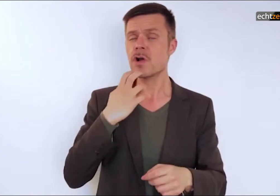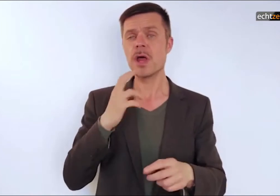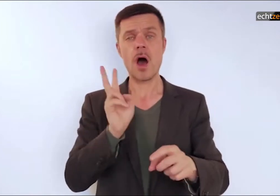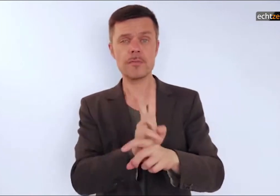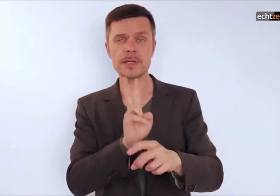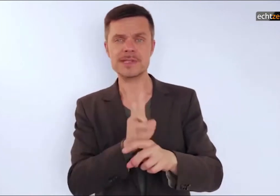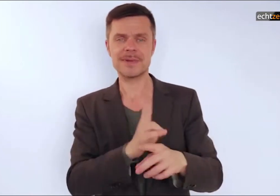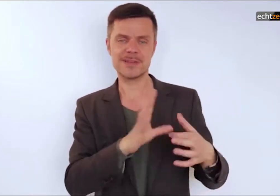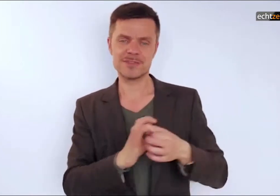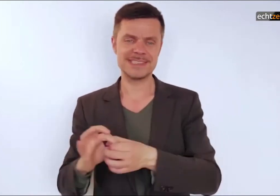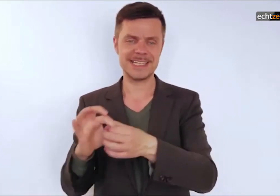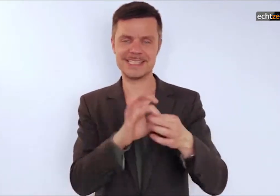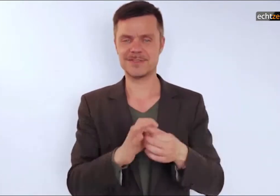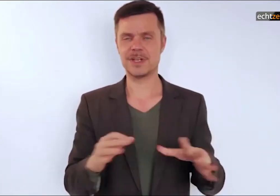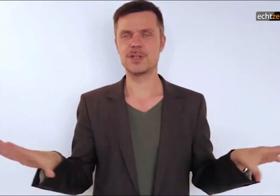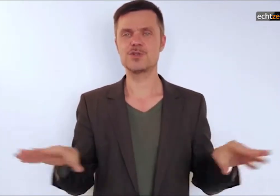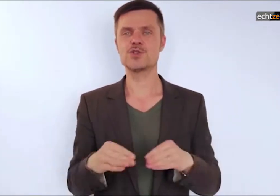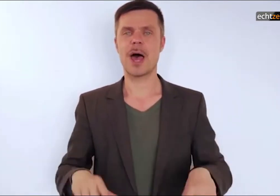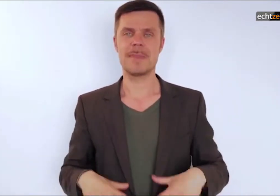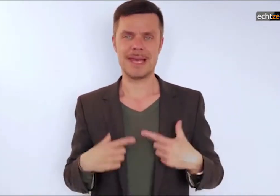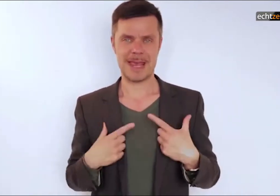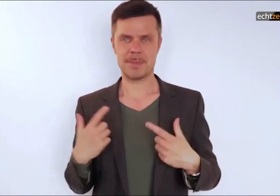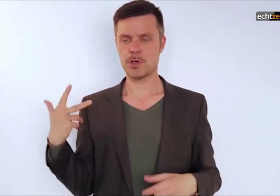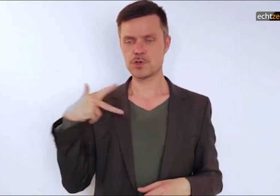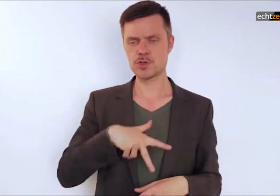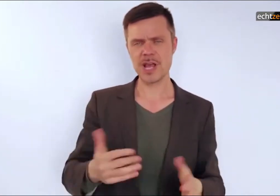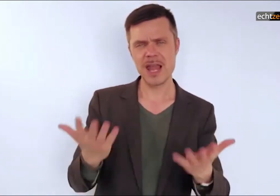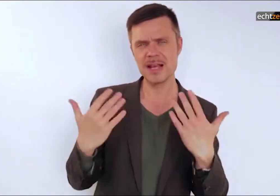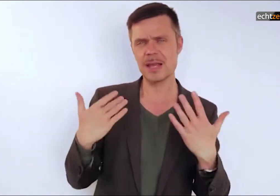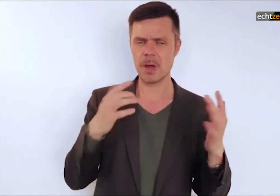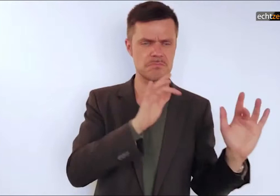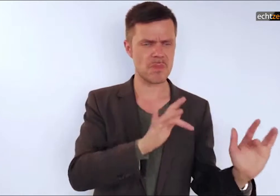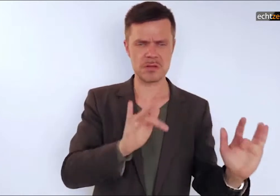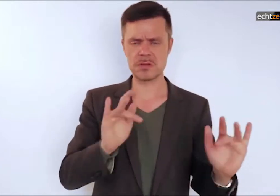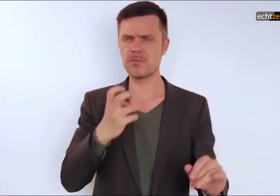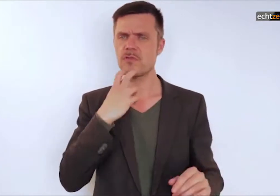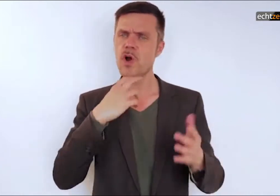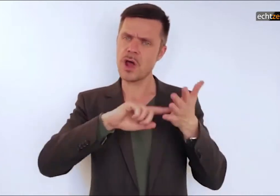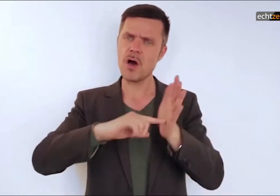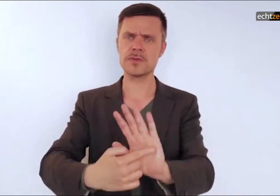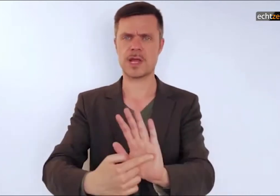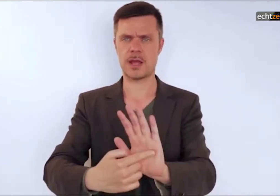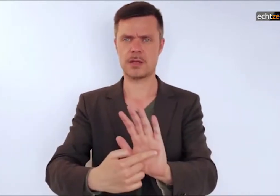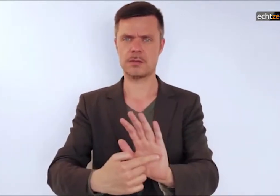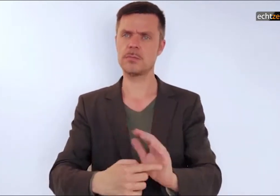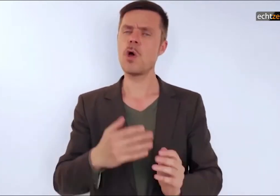das gesellschaftliche Zusammenleben, auf das soziale Klima in unserem Land richten. Wir wollen alltägliche